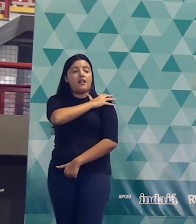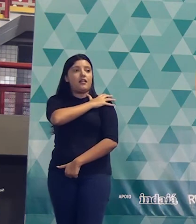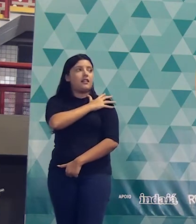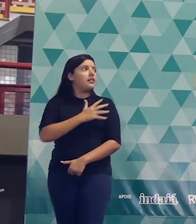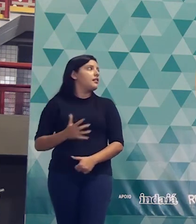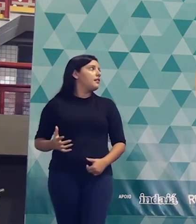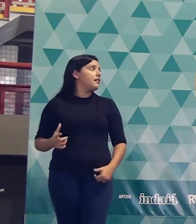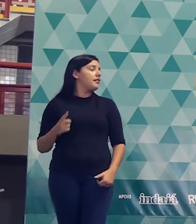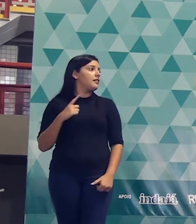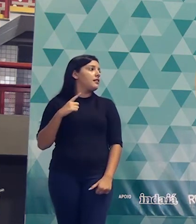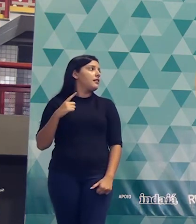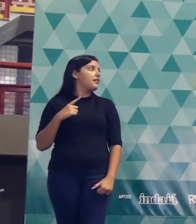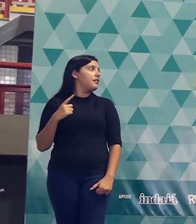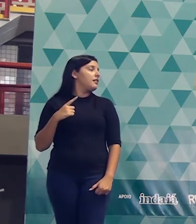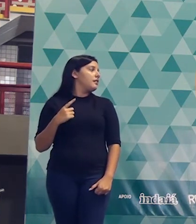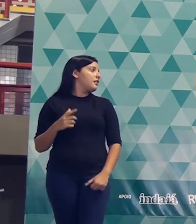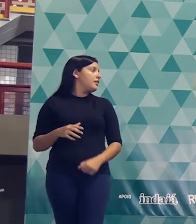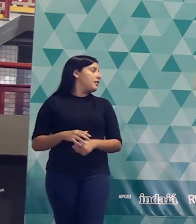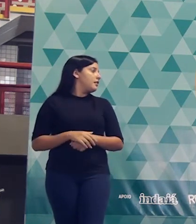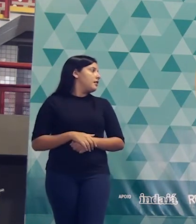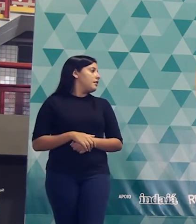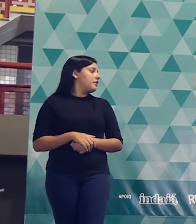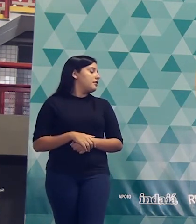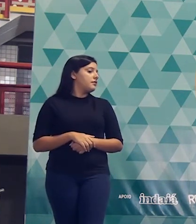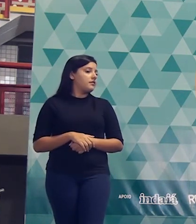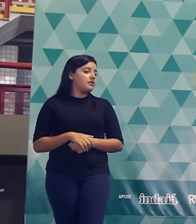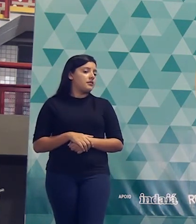que hoje tem, entendeu?